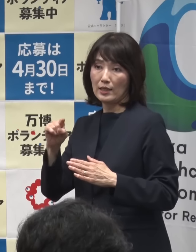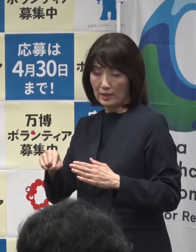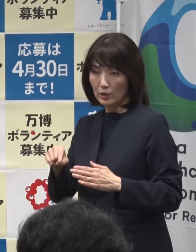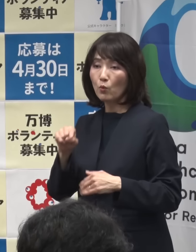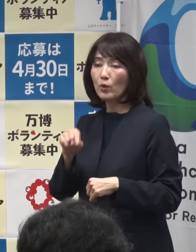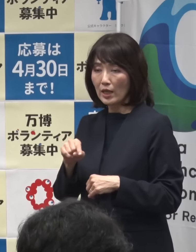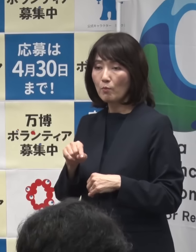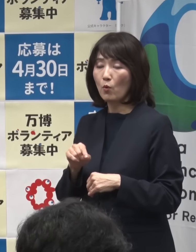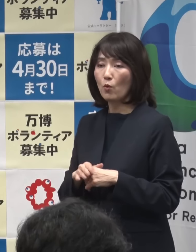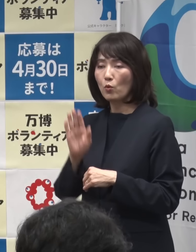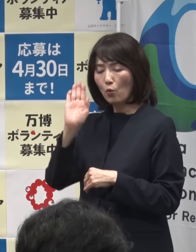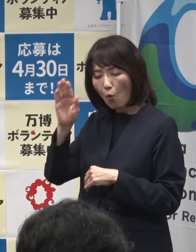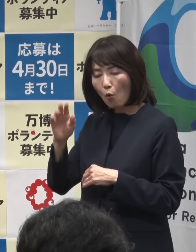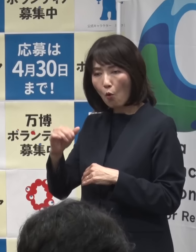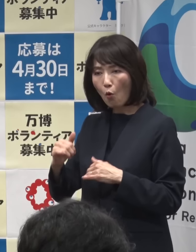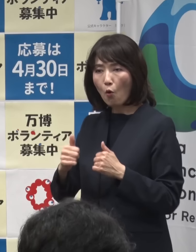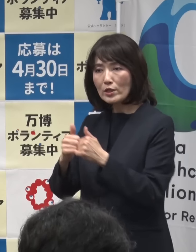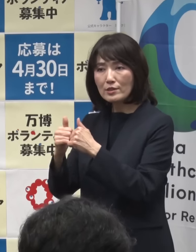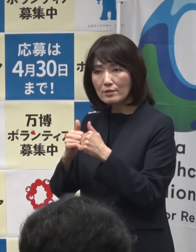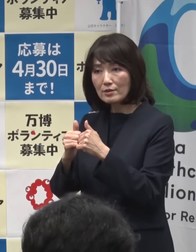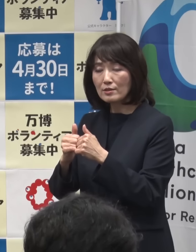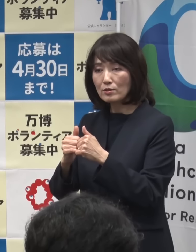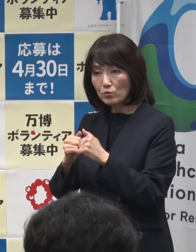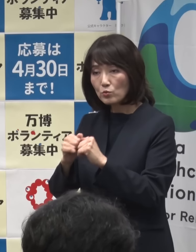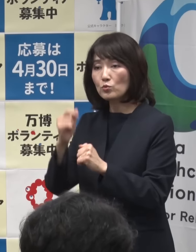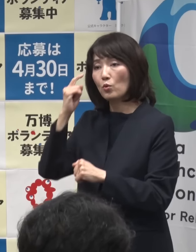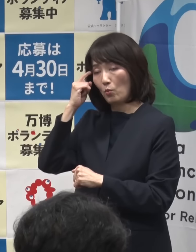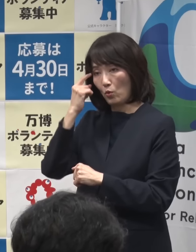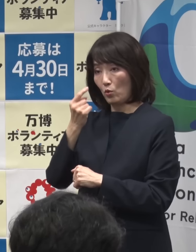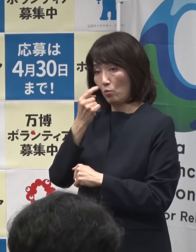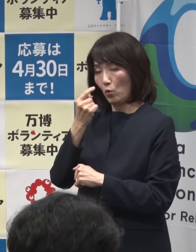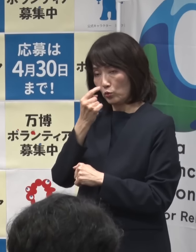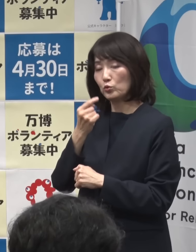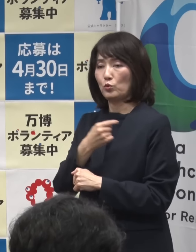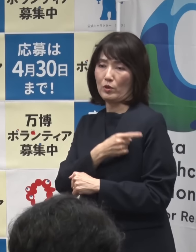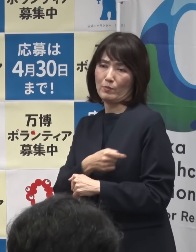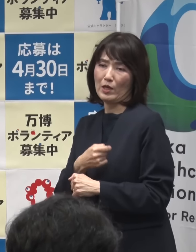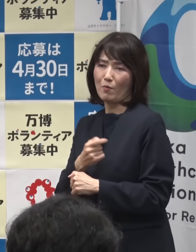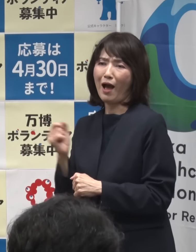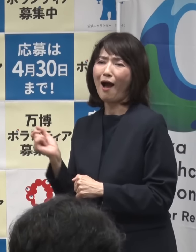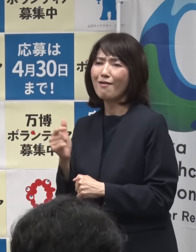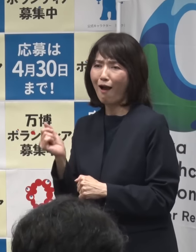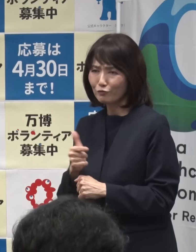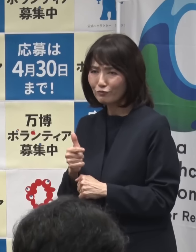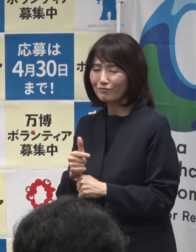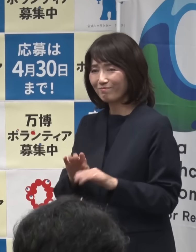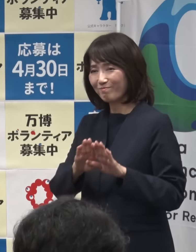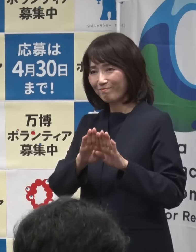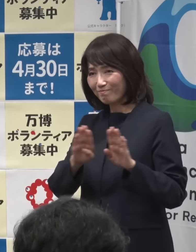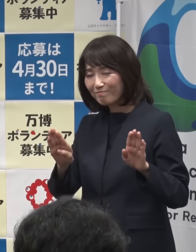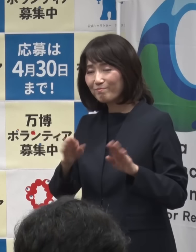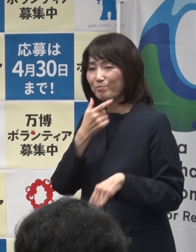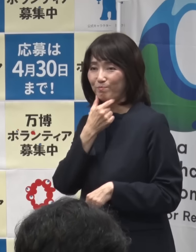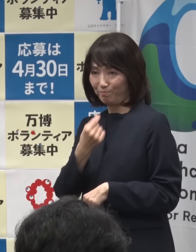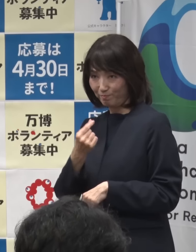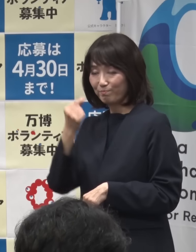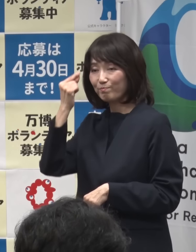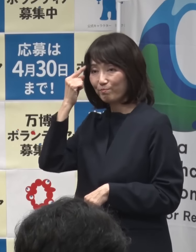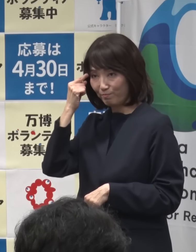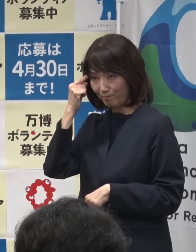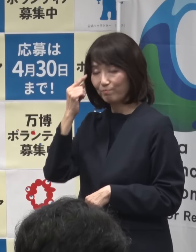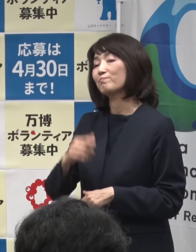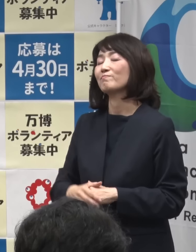ても今後審議をしてもらうということになるんですけれども、僕も思いは一日も早くやっぱ開業をしてもらいたいという思い